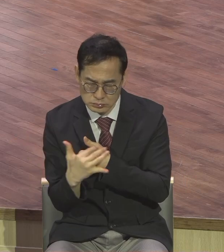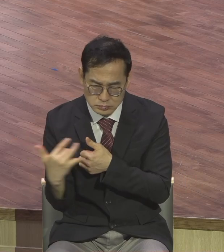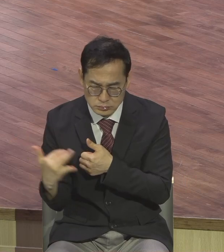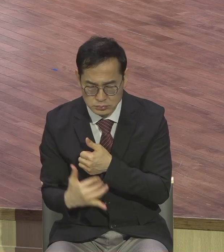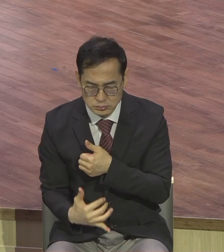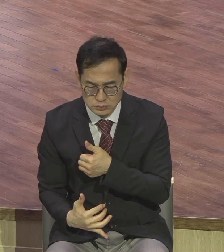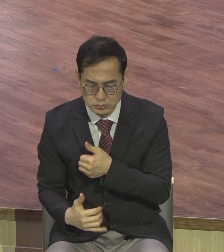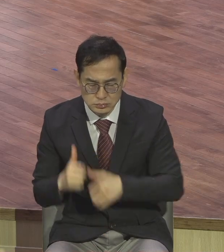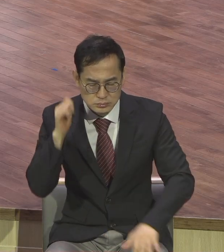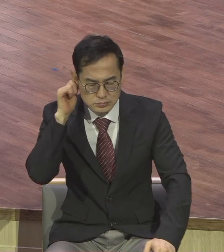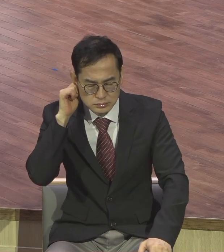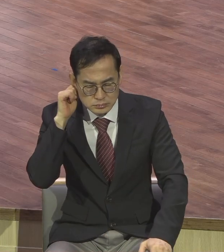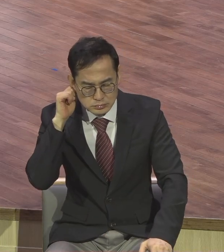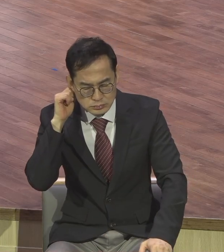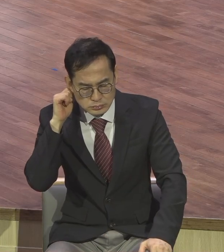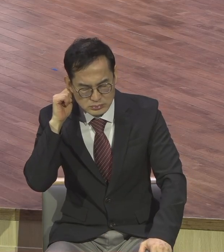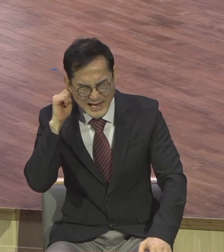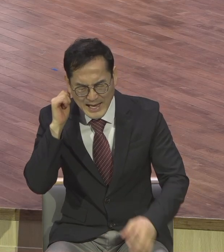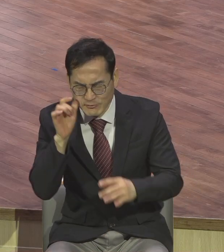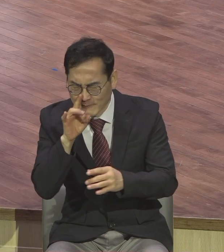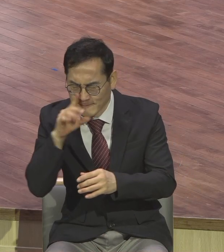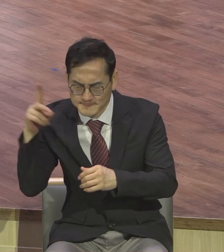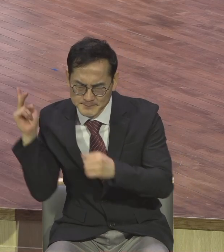순간순간 하나님 중심으로 옮기는 거예요.